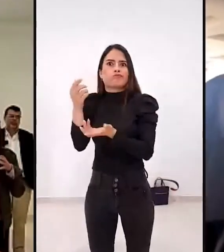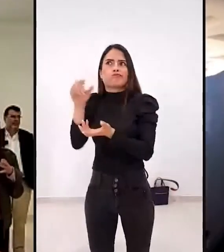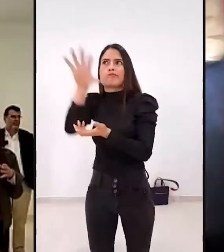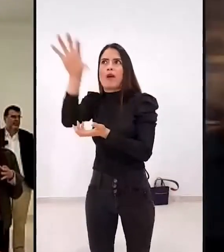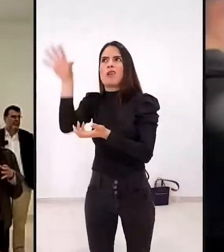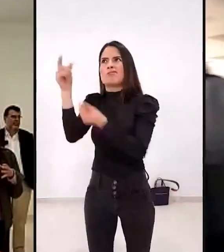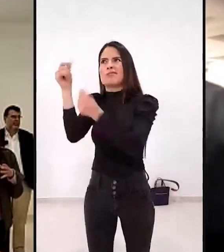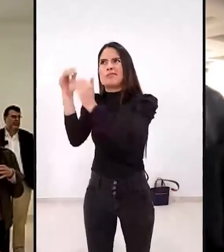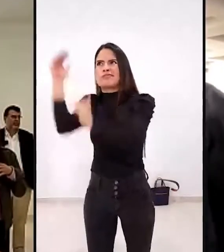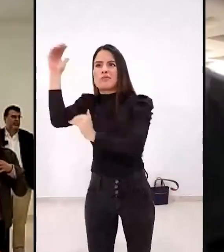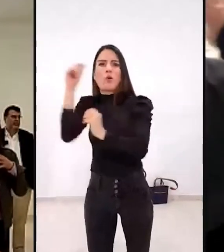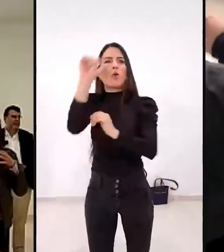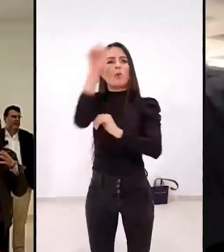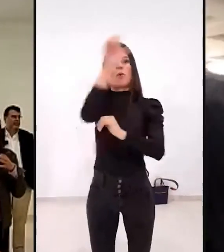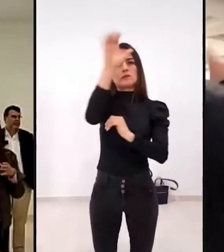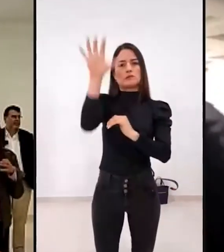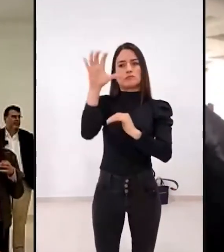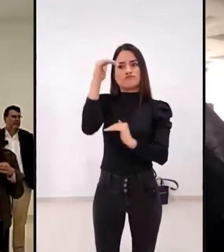2